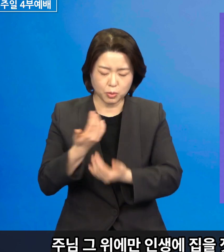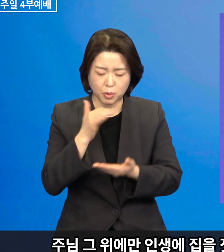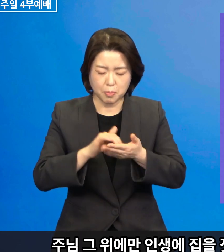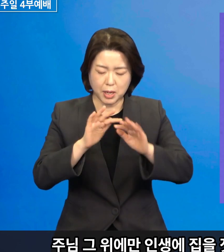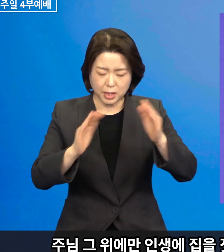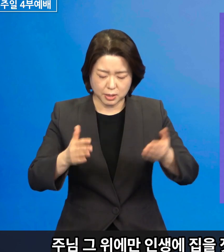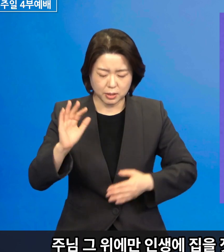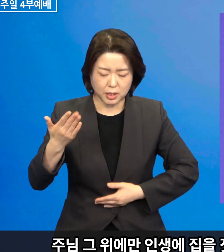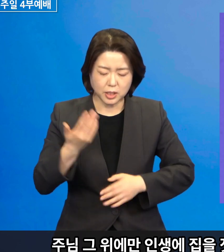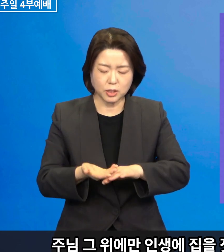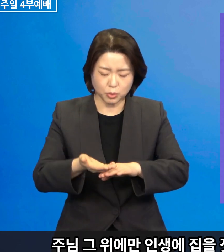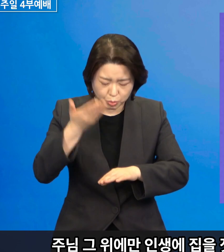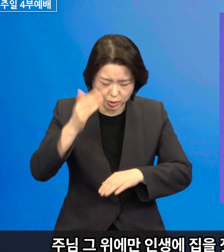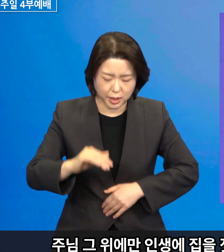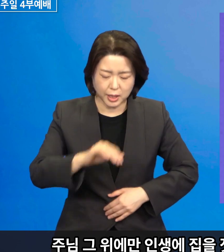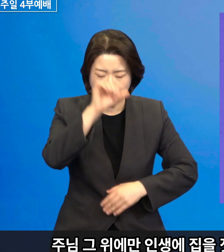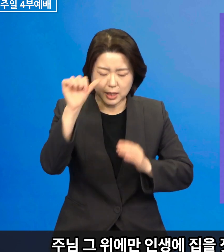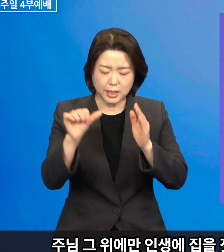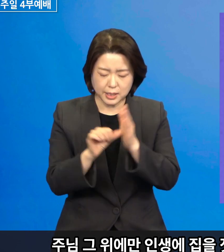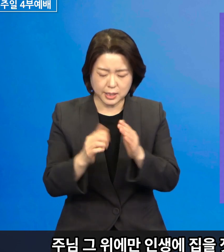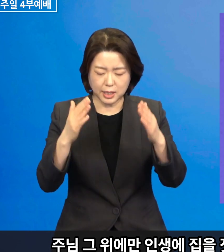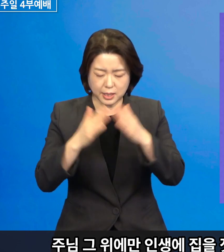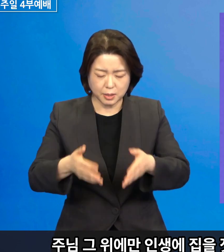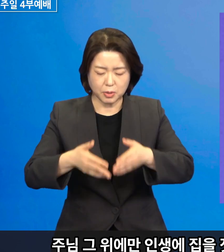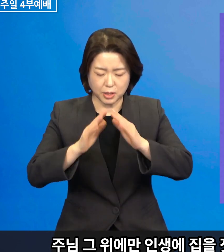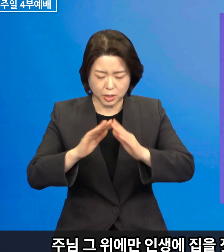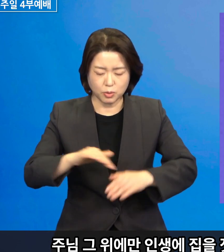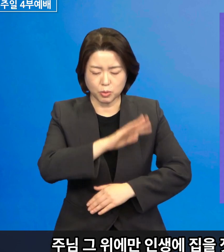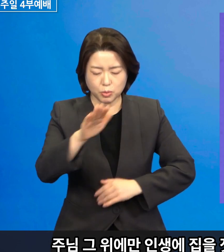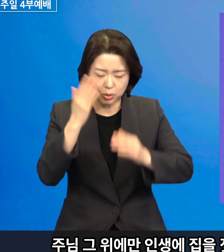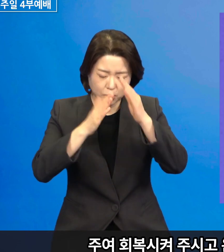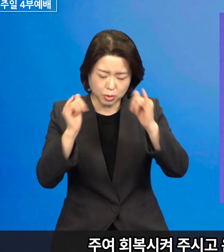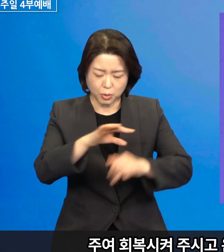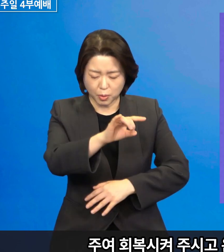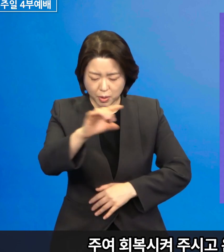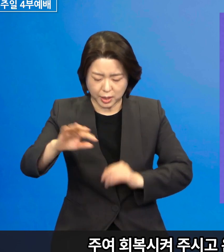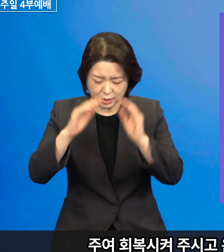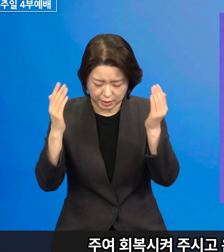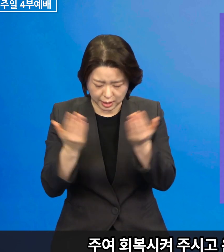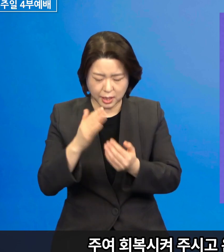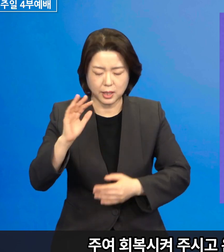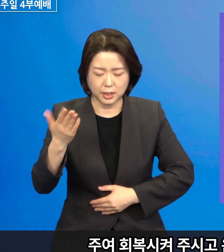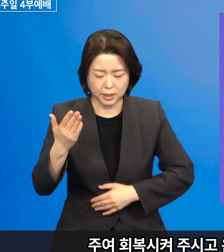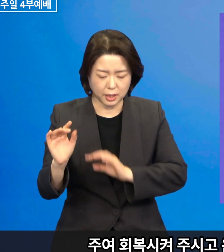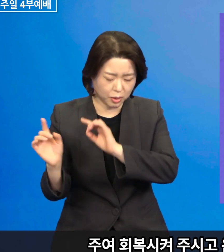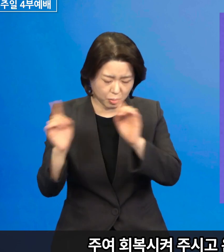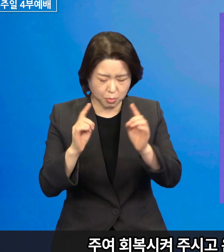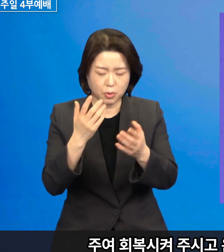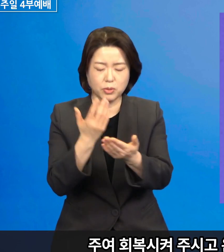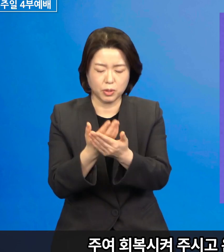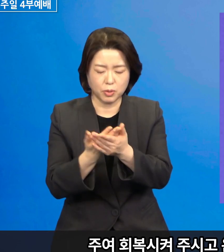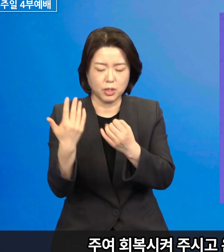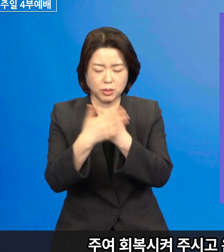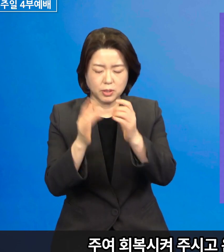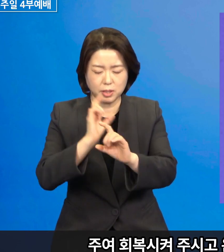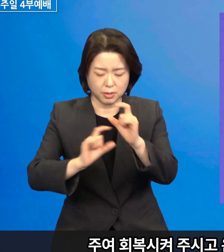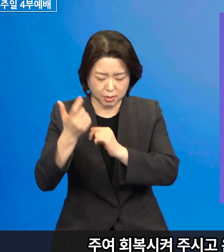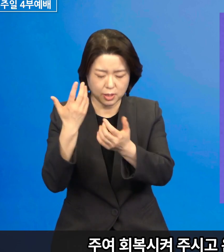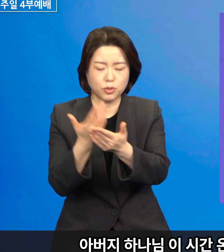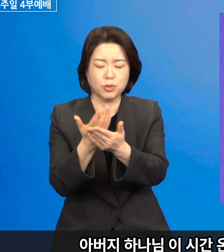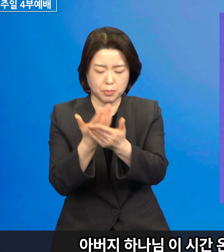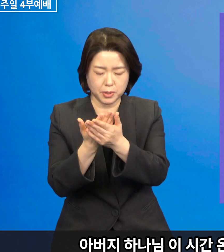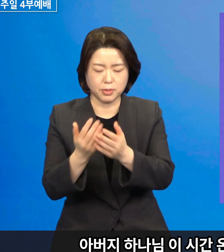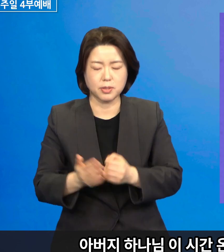그 위에만 인생의 집을 짓는 우리 성도들이 될 수 있도록 주여 회복시켜 주시고 은혜를 더하여